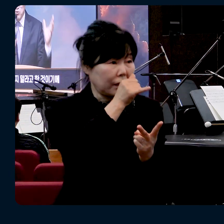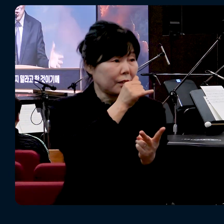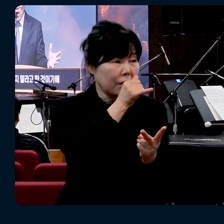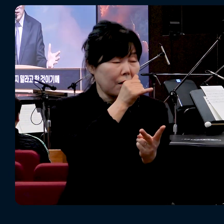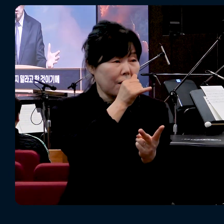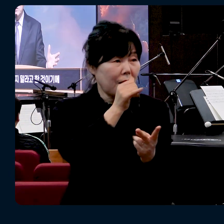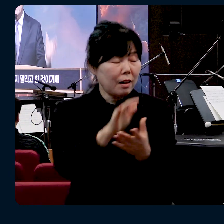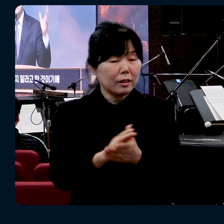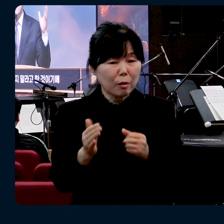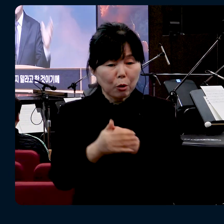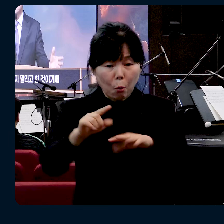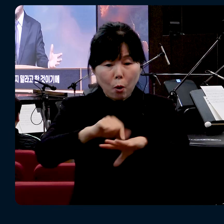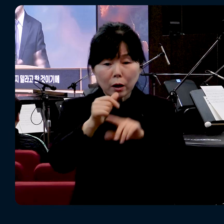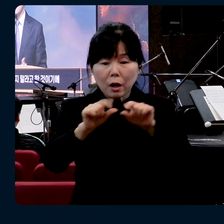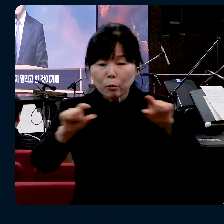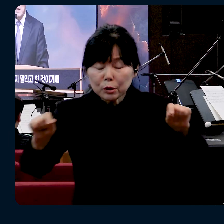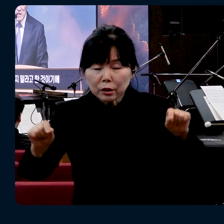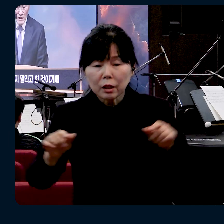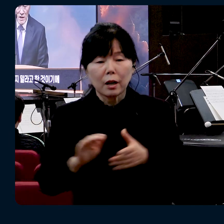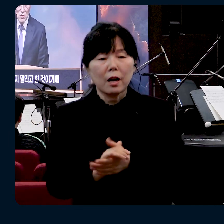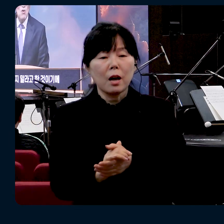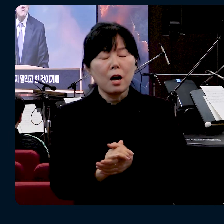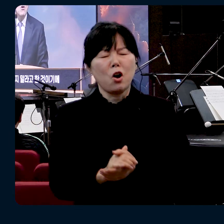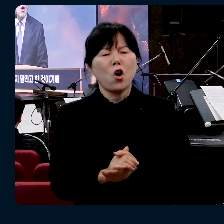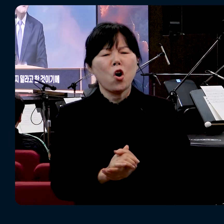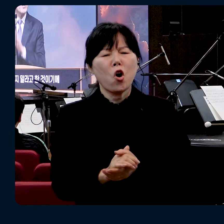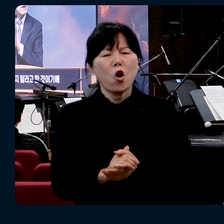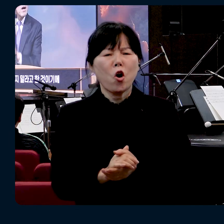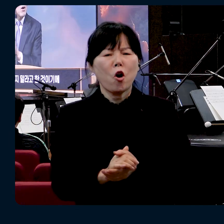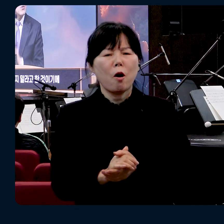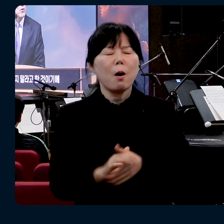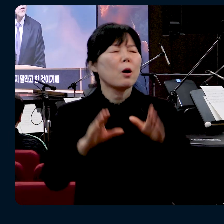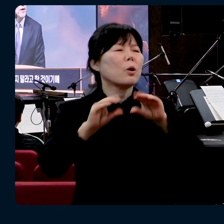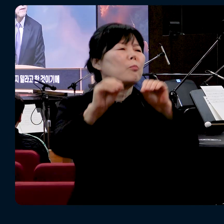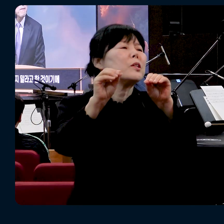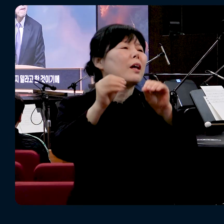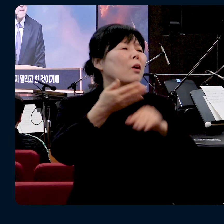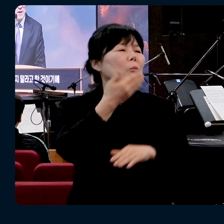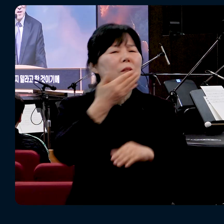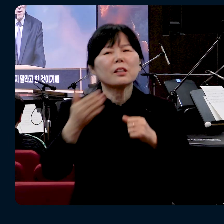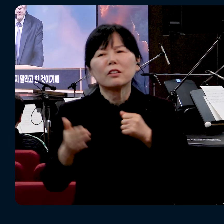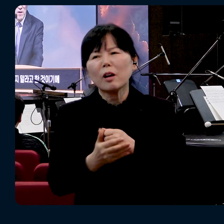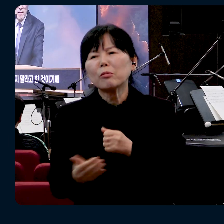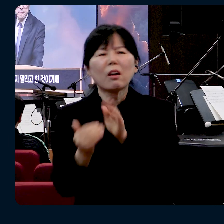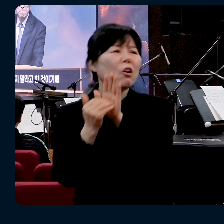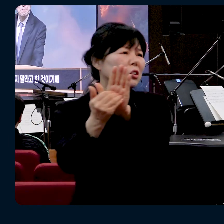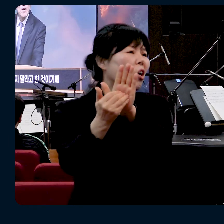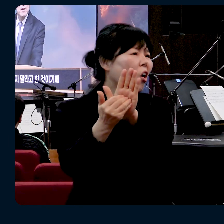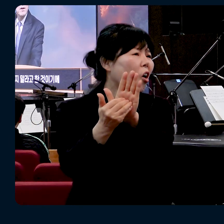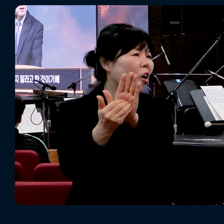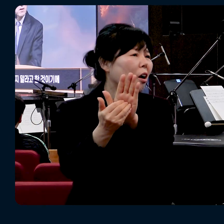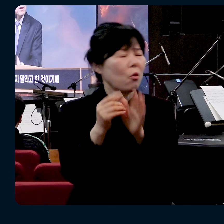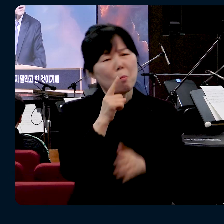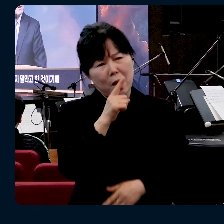수 없는 부정한 것에 해당되니까 그래서 거부했다라고 보는 거예요. 자,